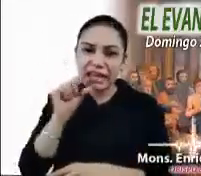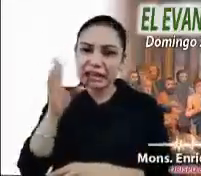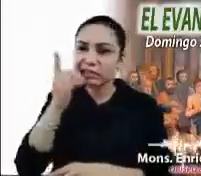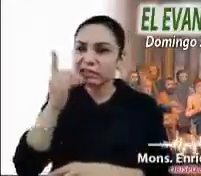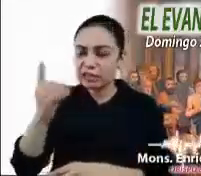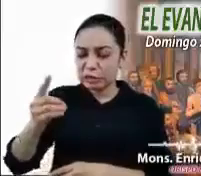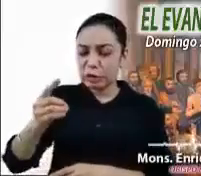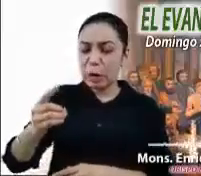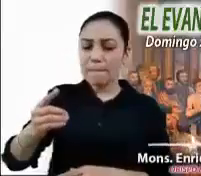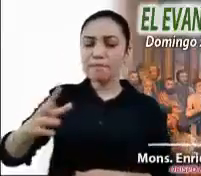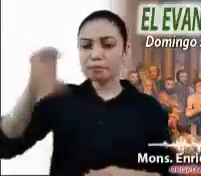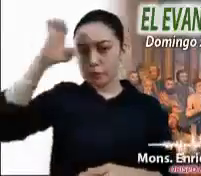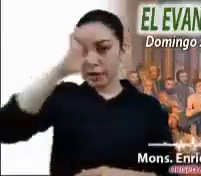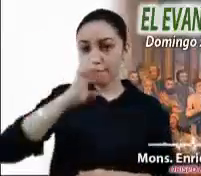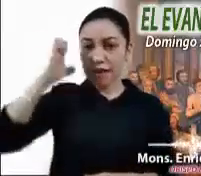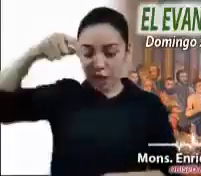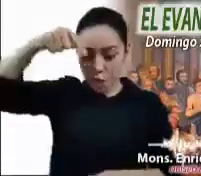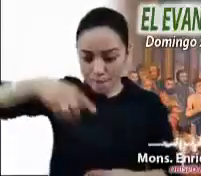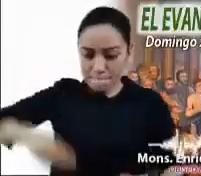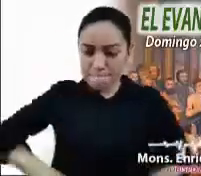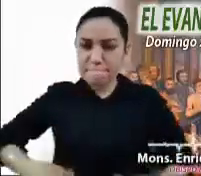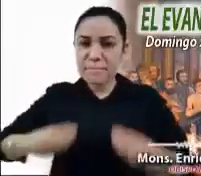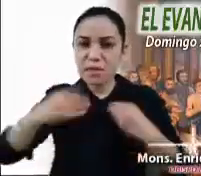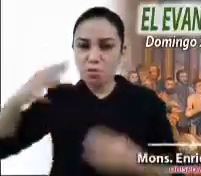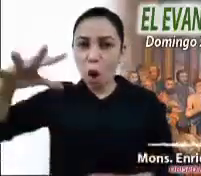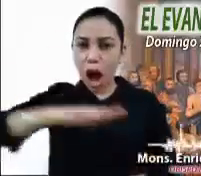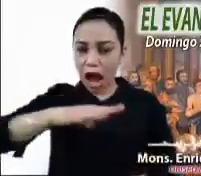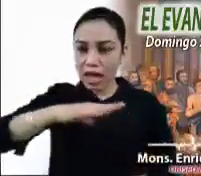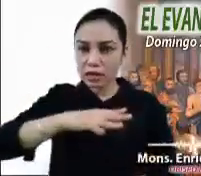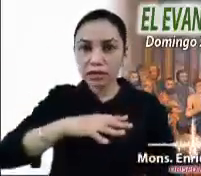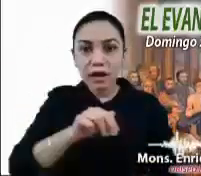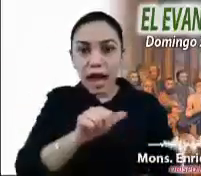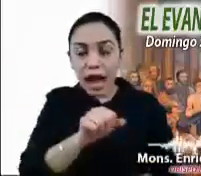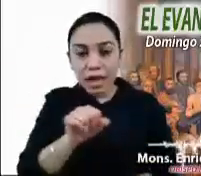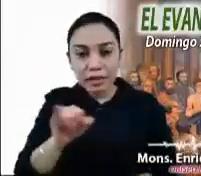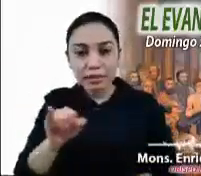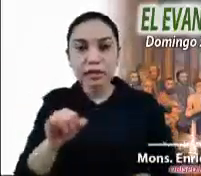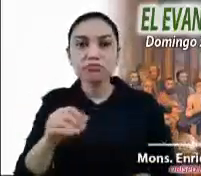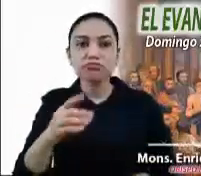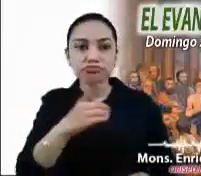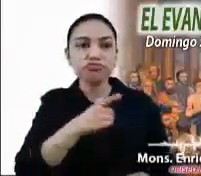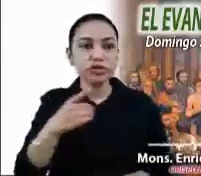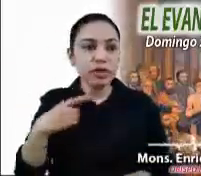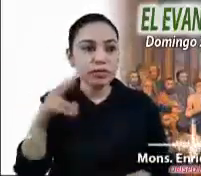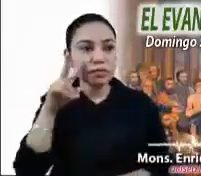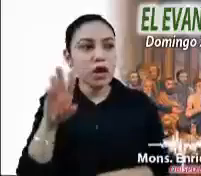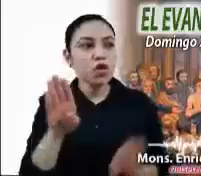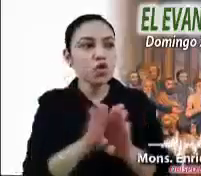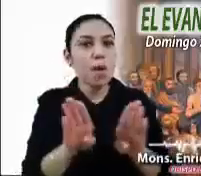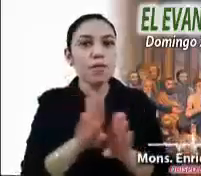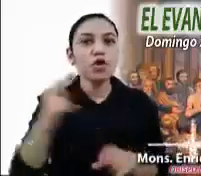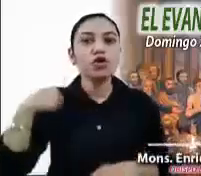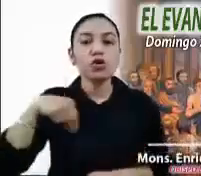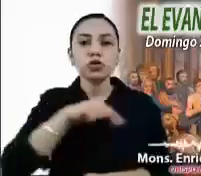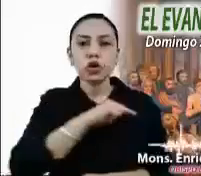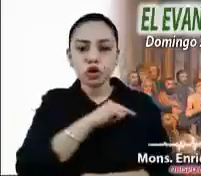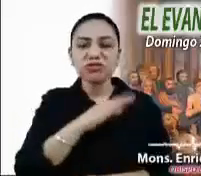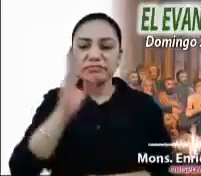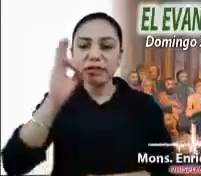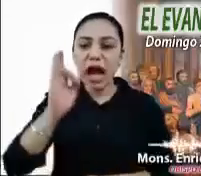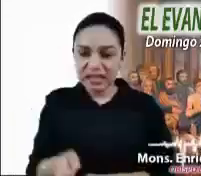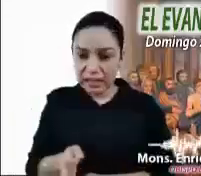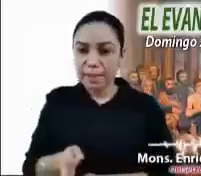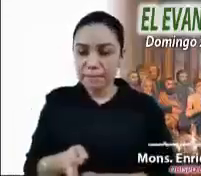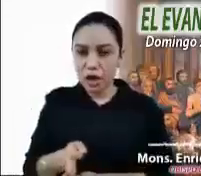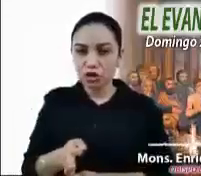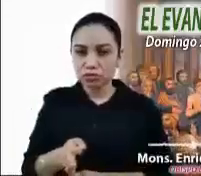evangelio. Miremos las consecuencias de la aceptación de su misión y miremos qué consecuencias hemos asumido